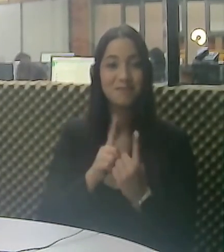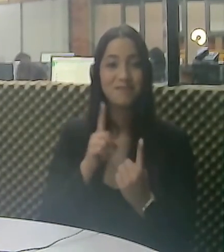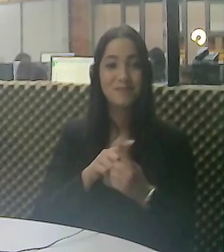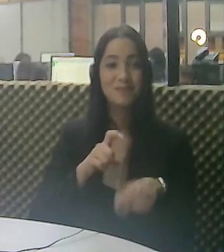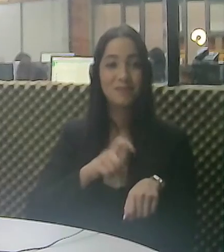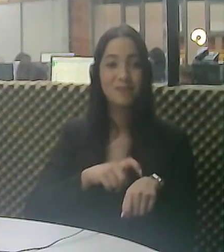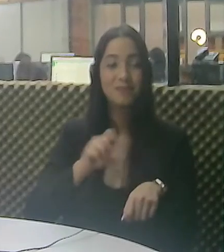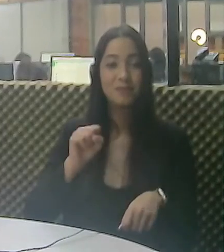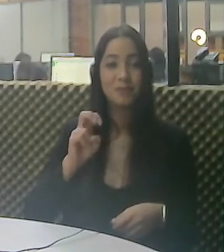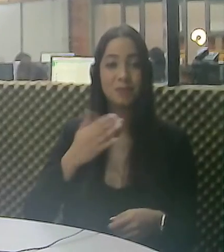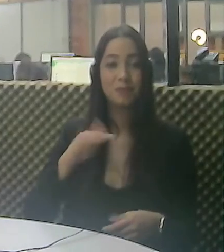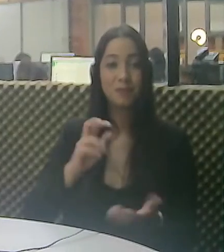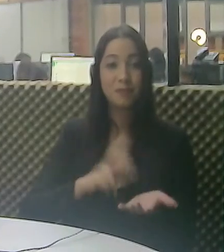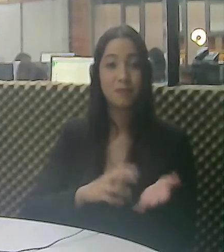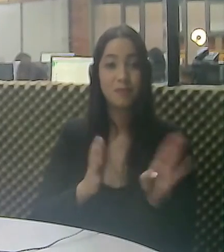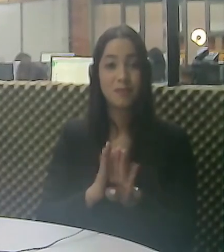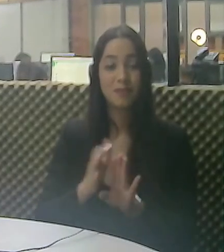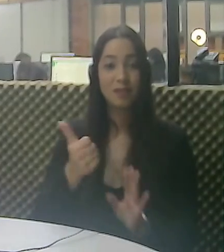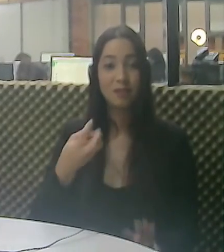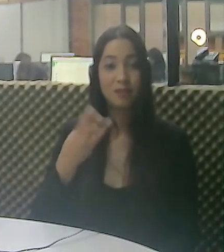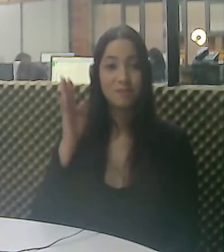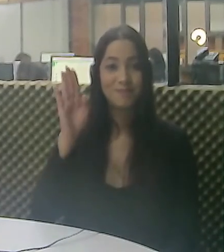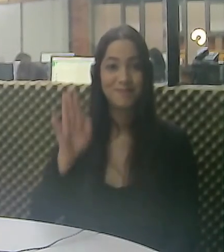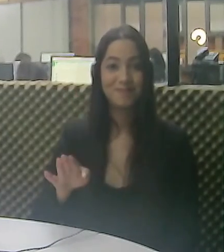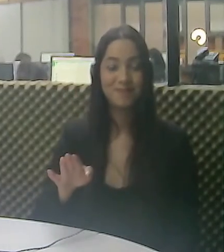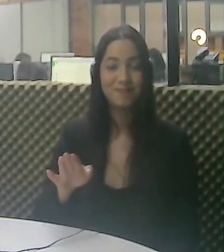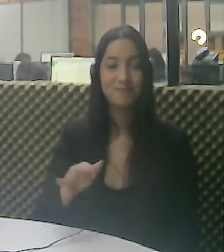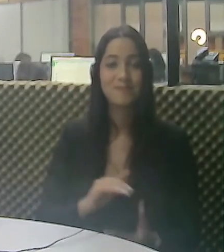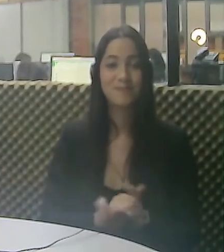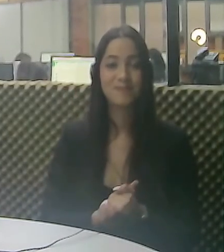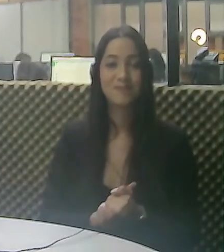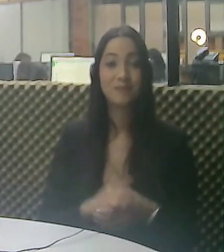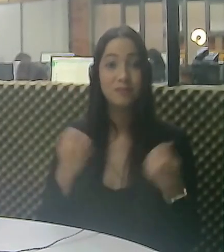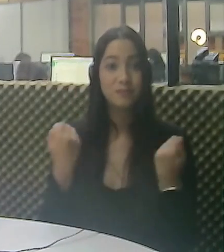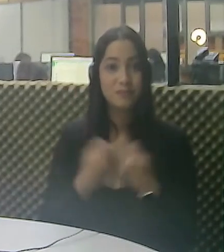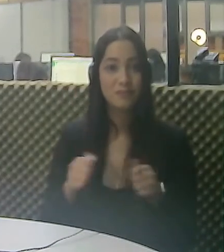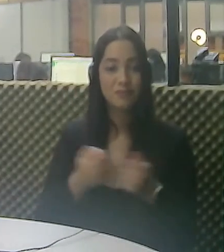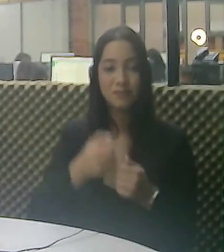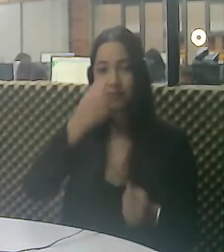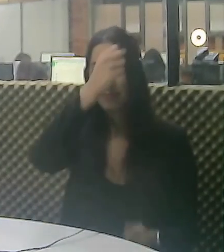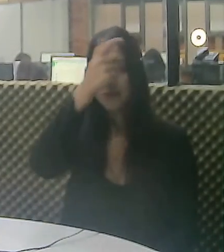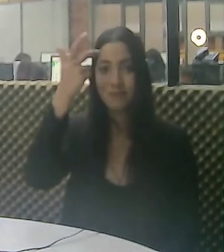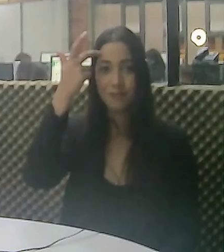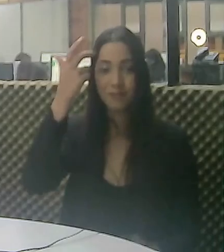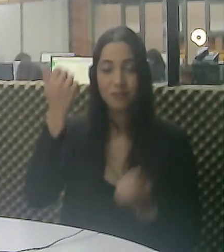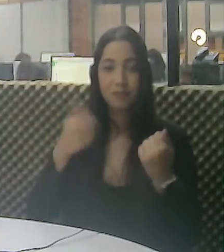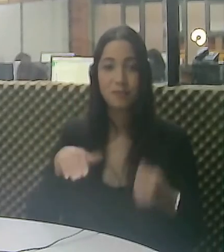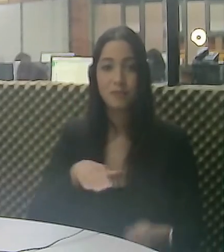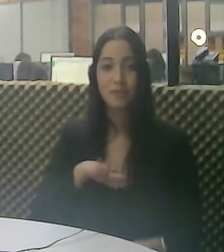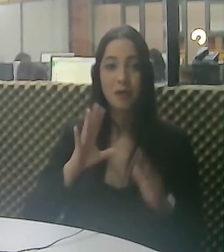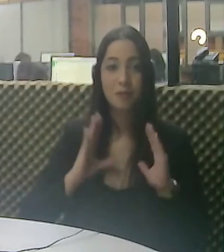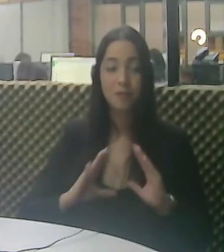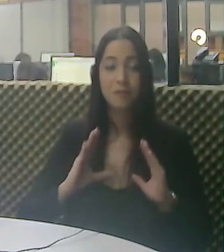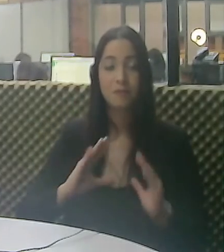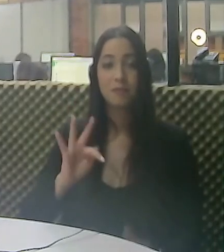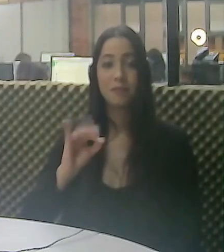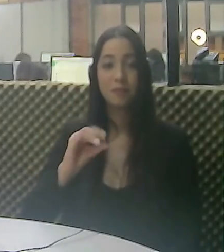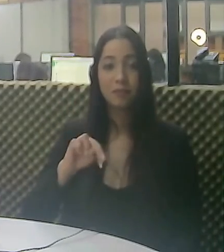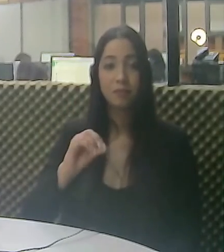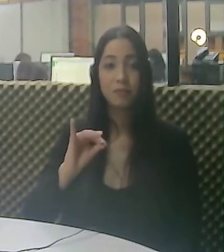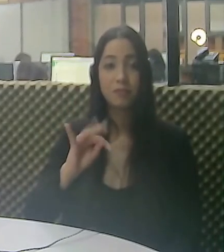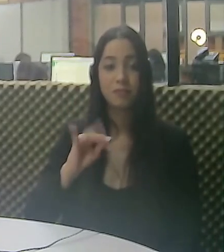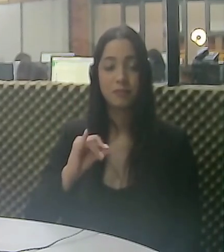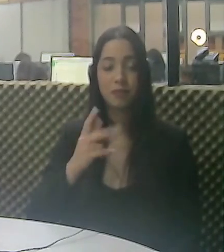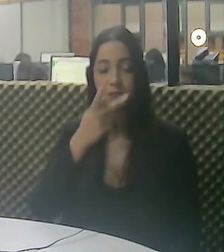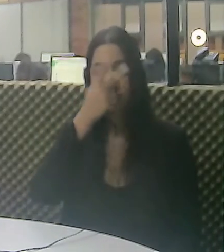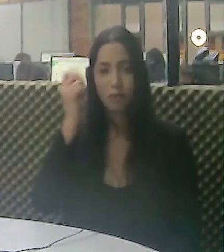das 8:30 da manhã até à 1 da tarde o veículo da prefeitura ficará estacionado na Praça Luiz finotti Presidente do